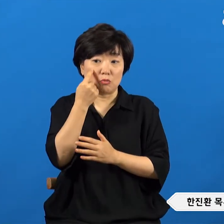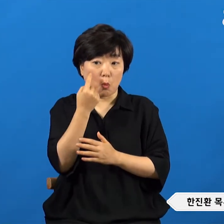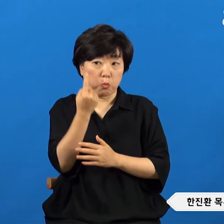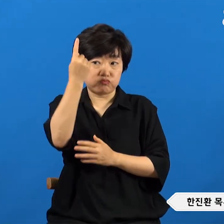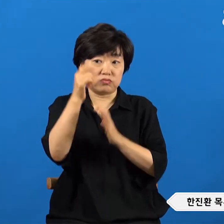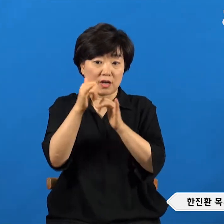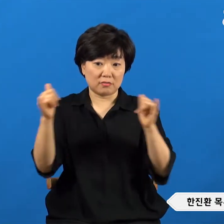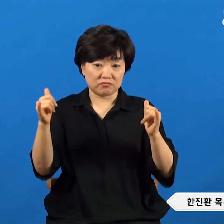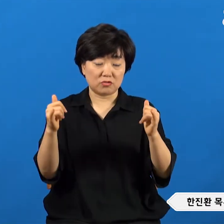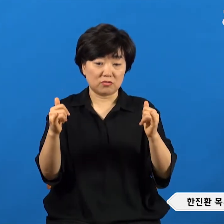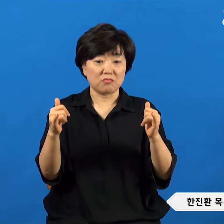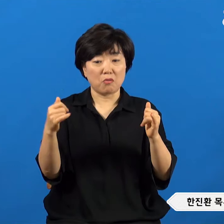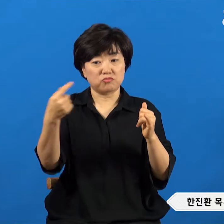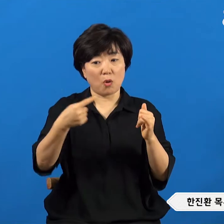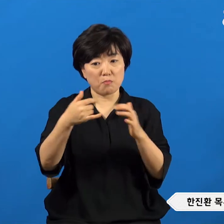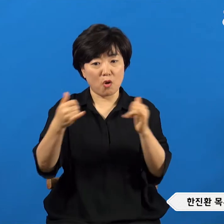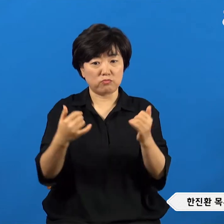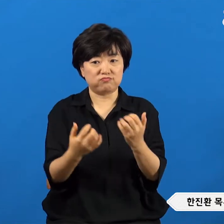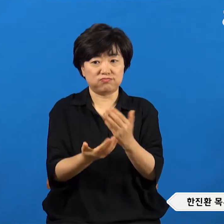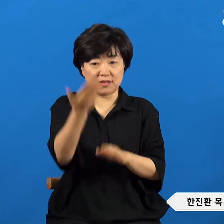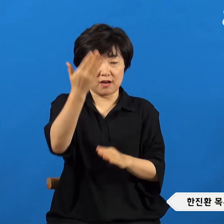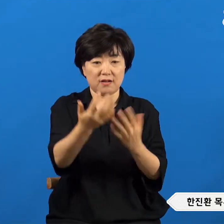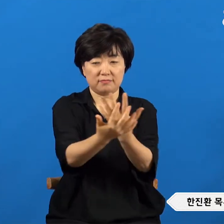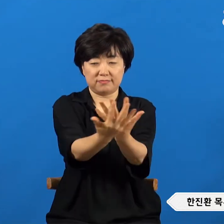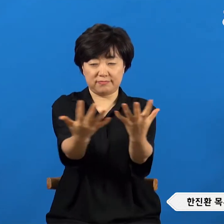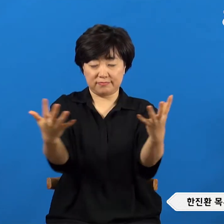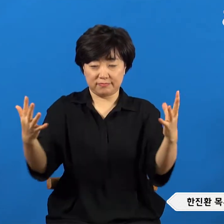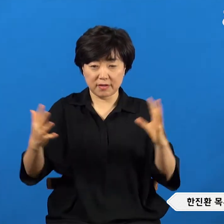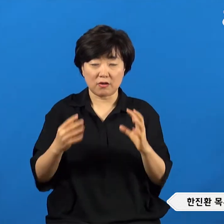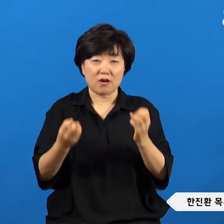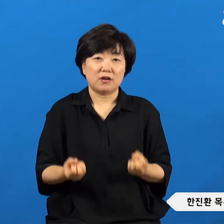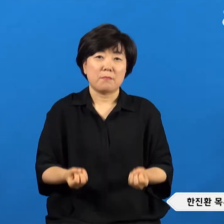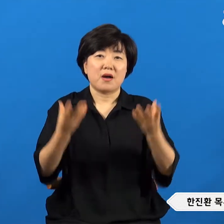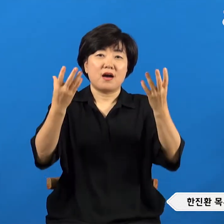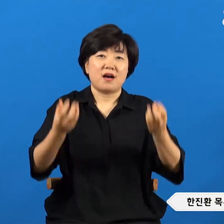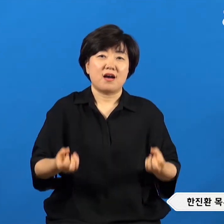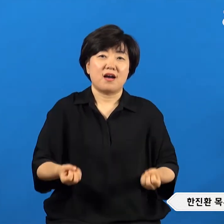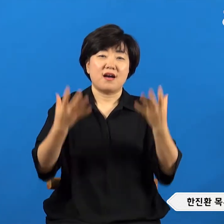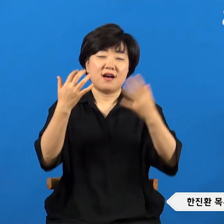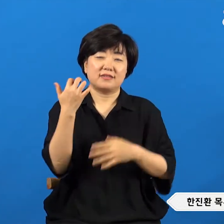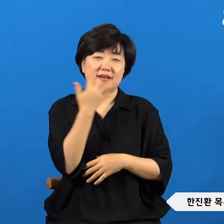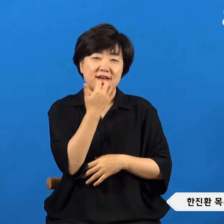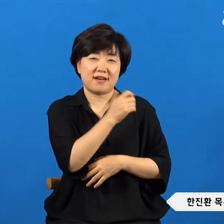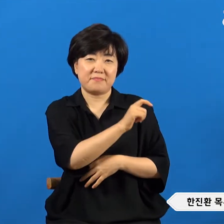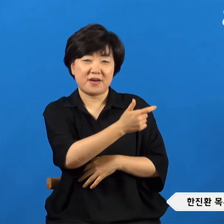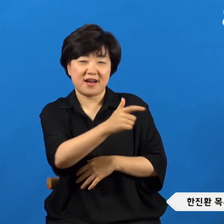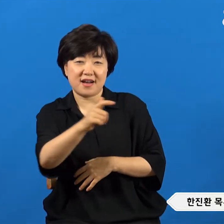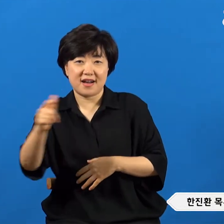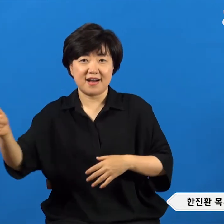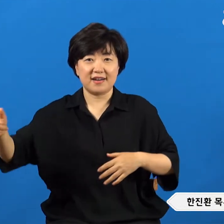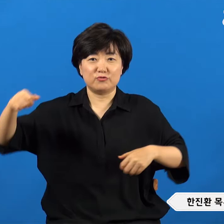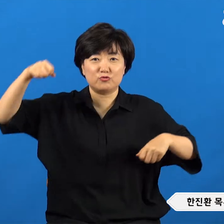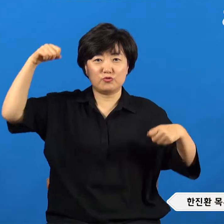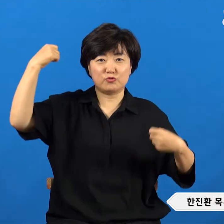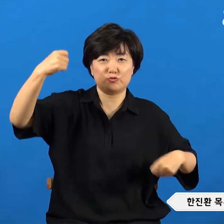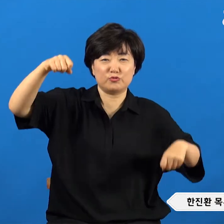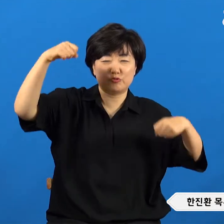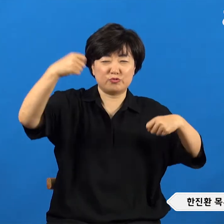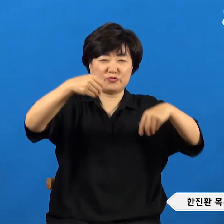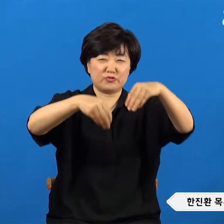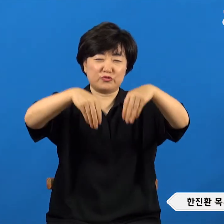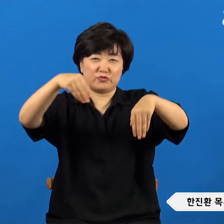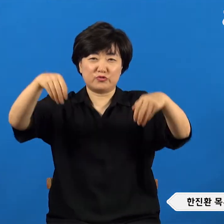베풀고 있습니다. 형형색색 악기에 맞추어서 발라의 무희들이 춤을 추는